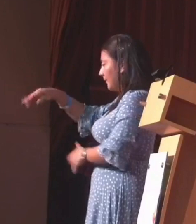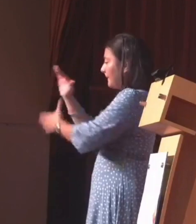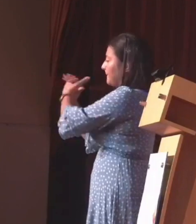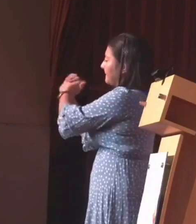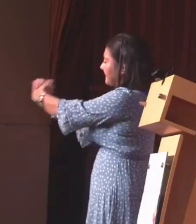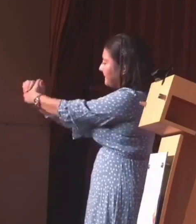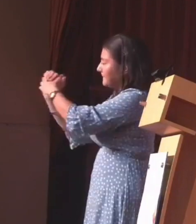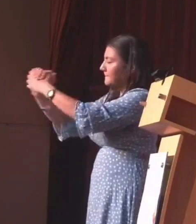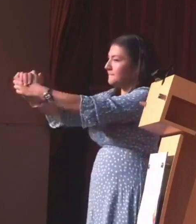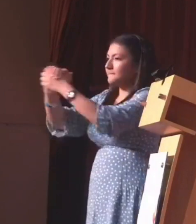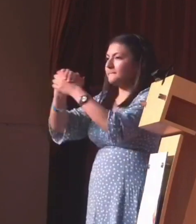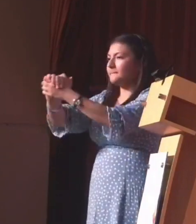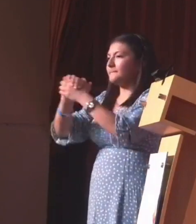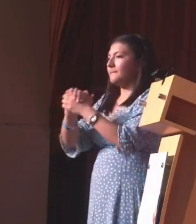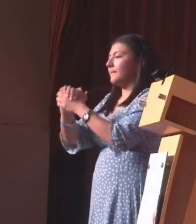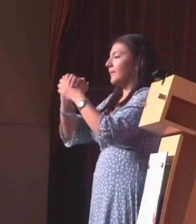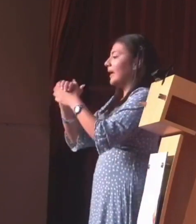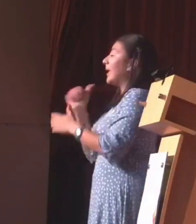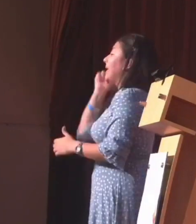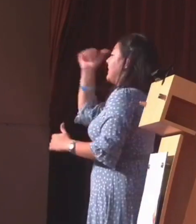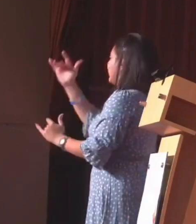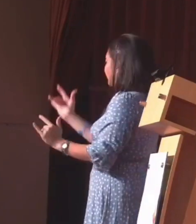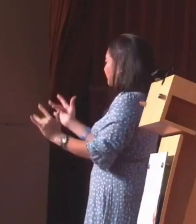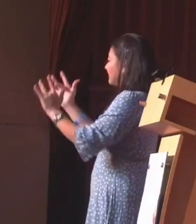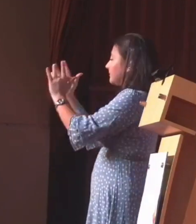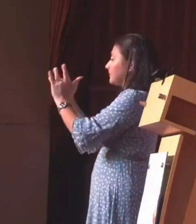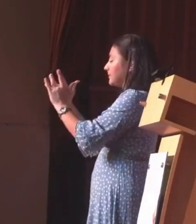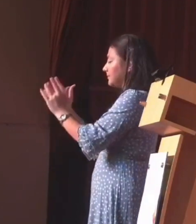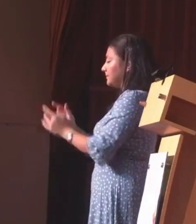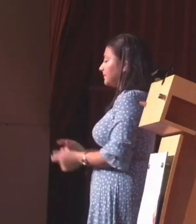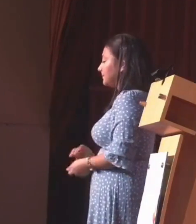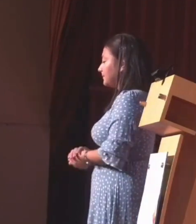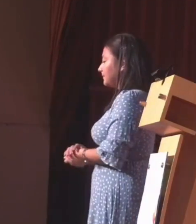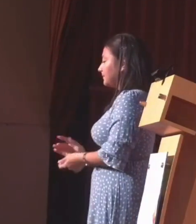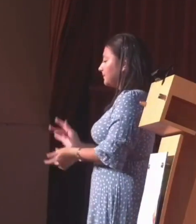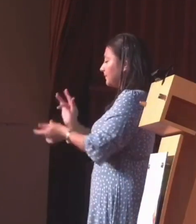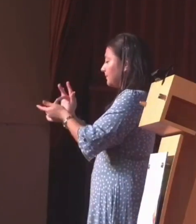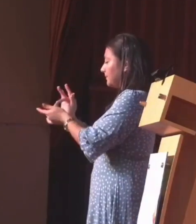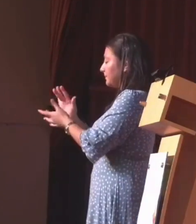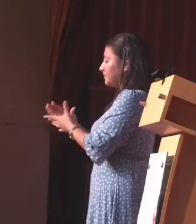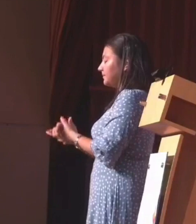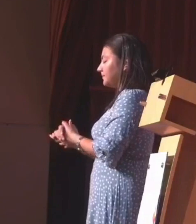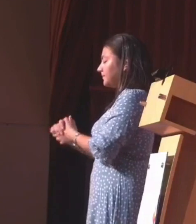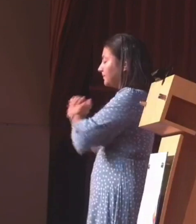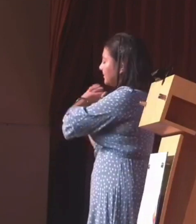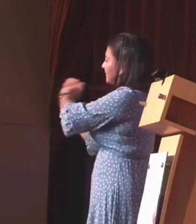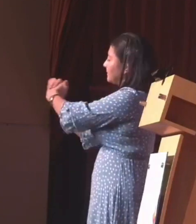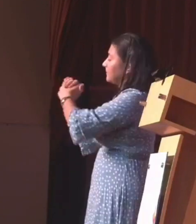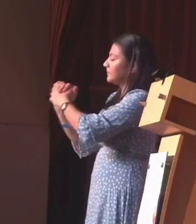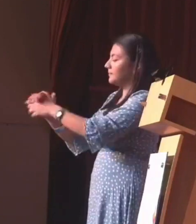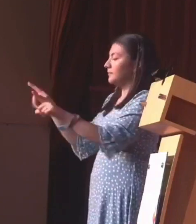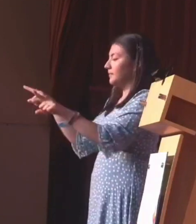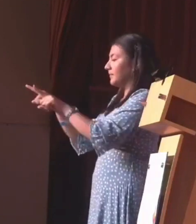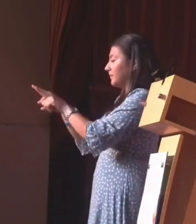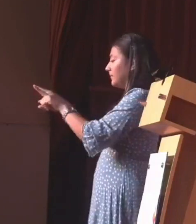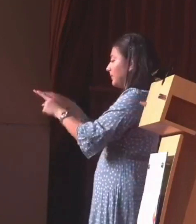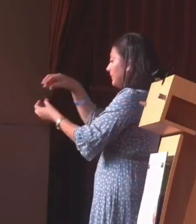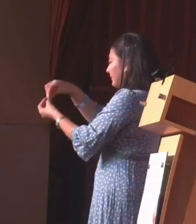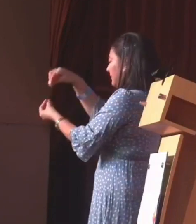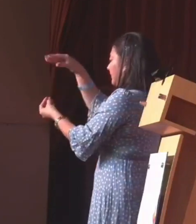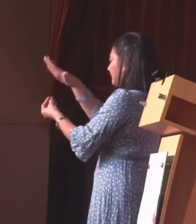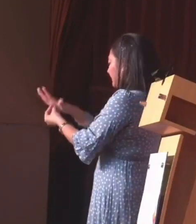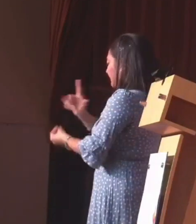dijo, mañana me conecto. Saludos al pastor del hermano Rubén, a los compañeros de la directiva, hermano Nayib